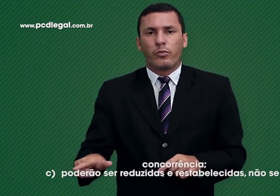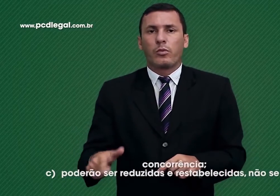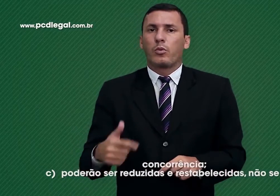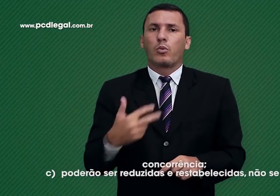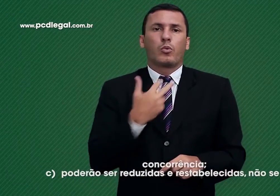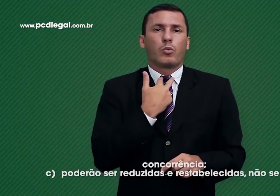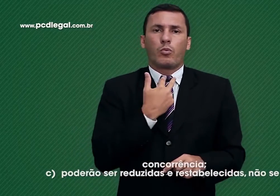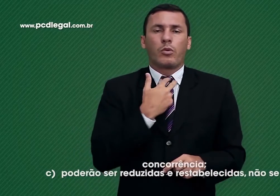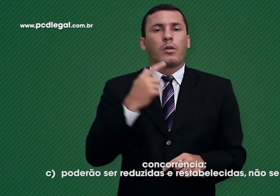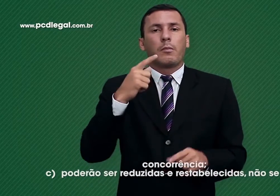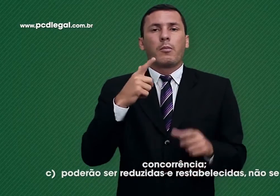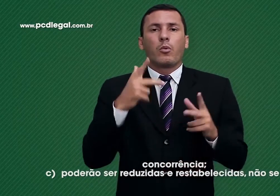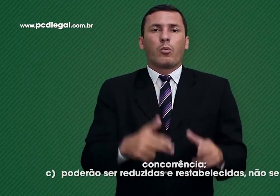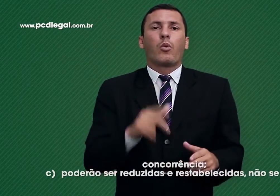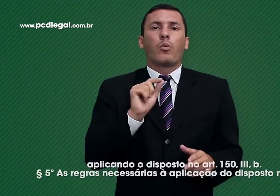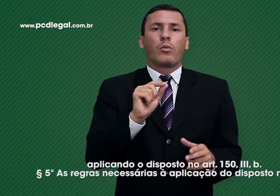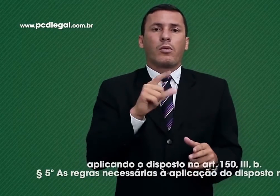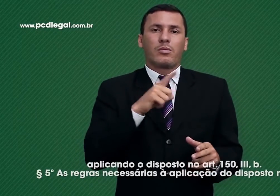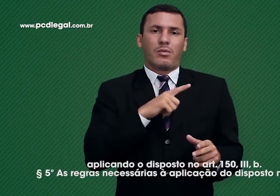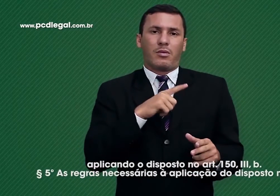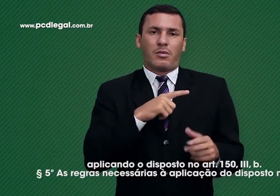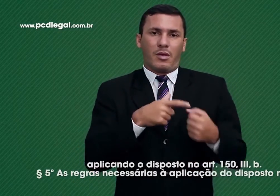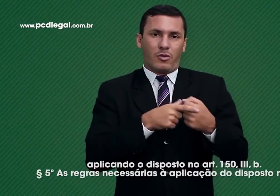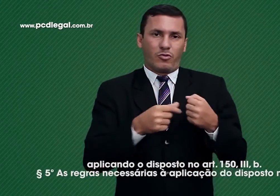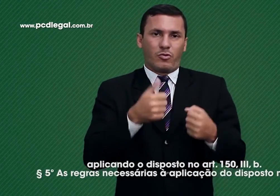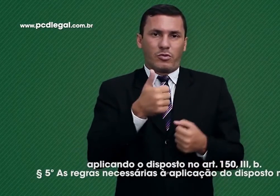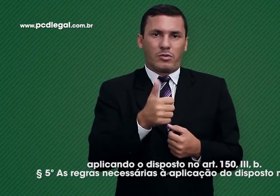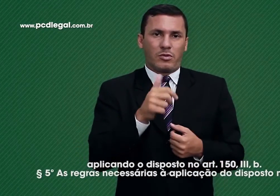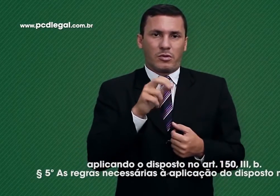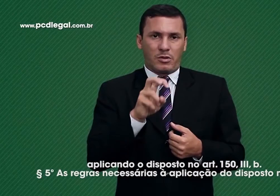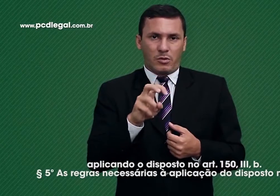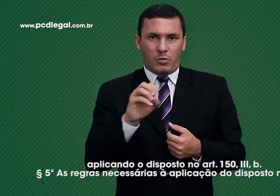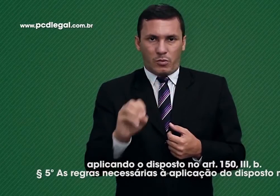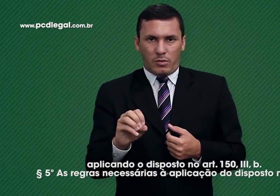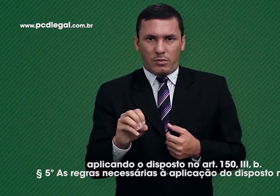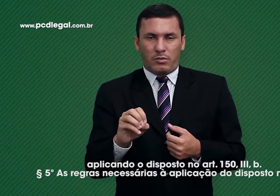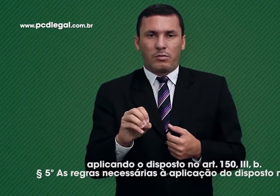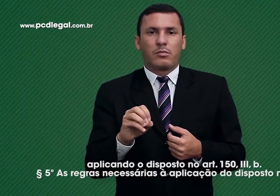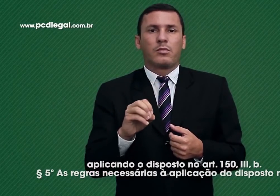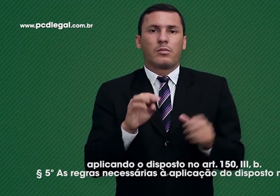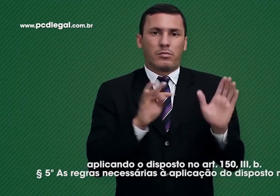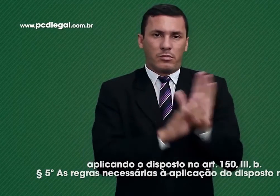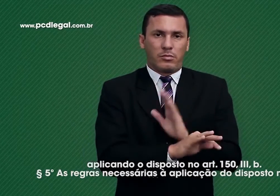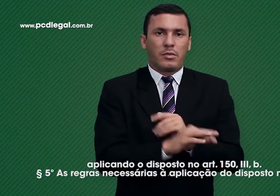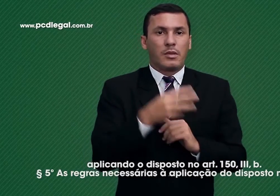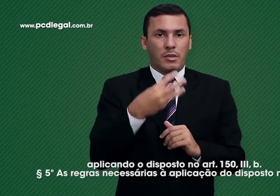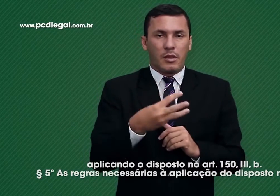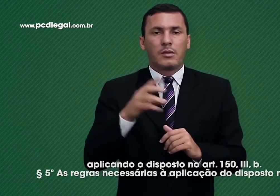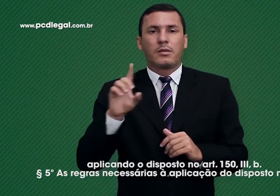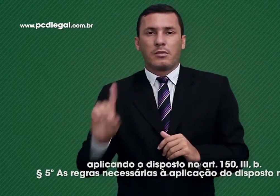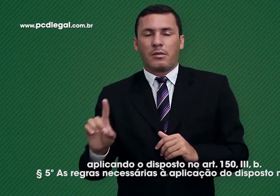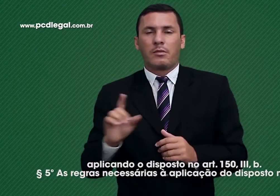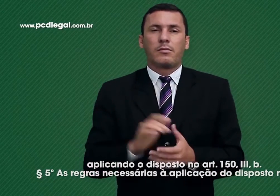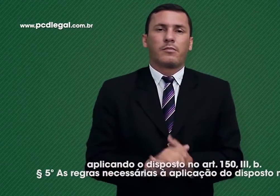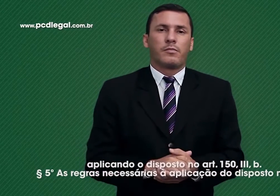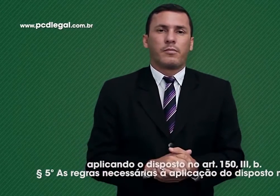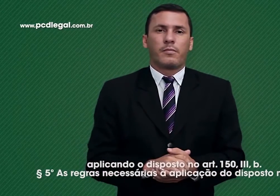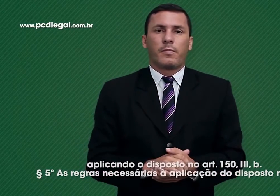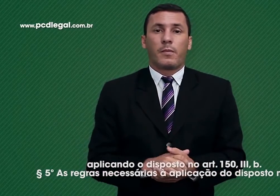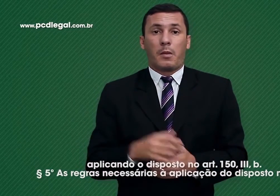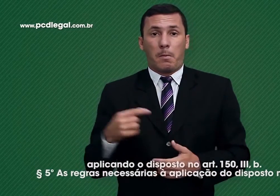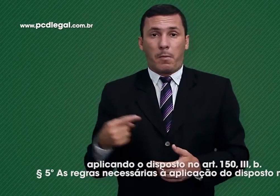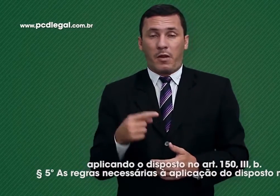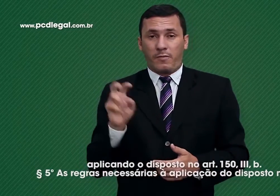e restabelecidas, não se lhes aplicando o disposto no artigo 150, inciso